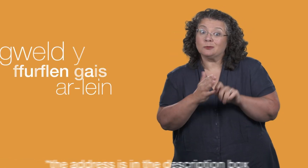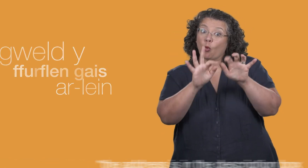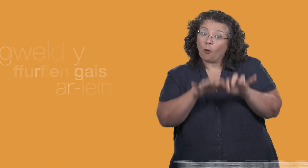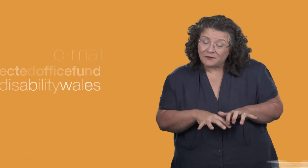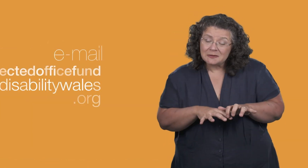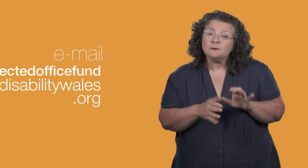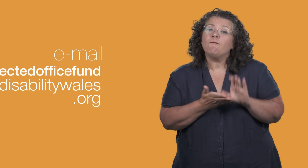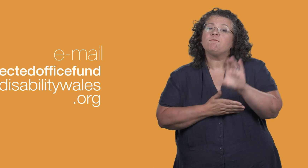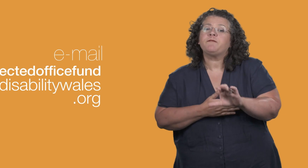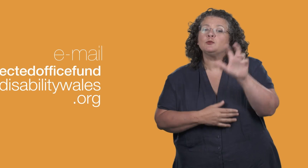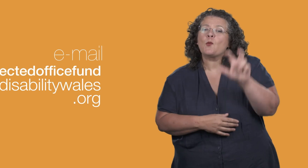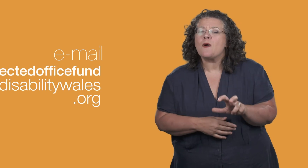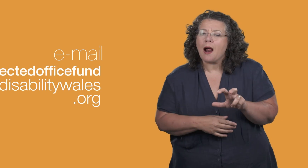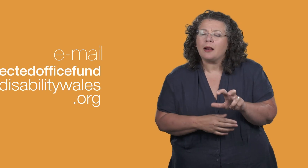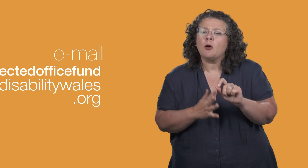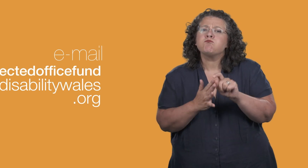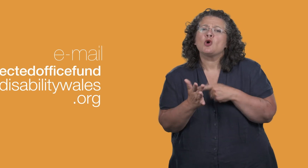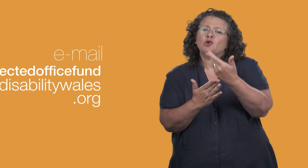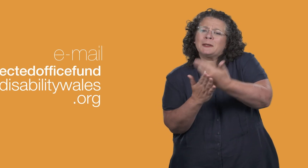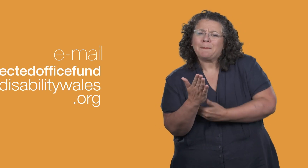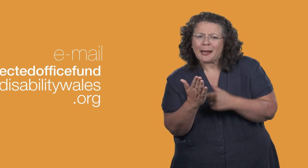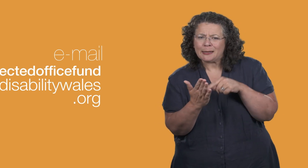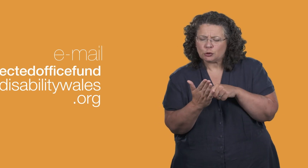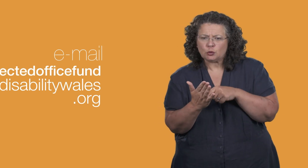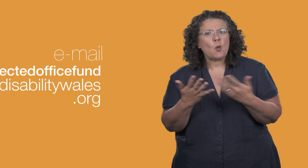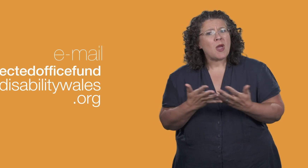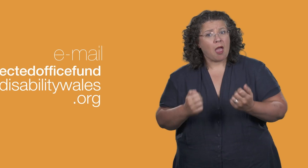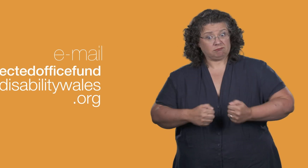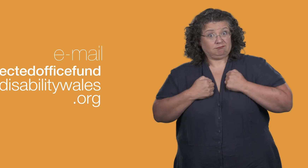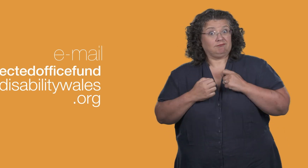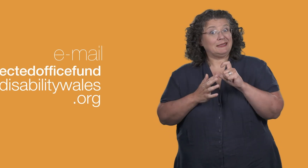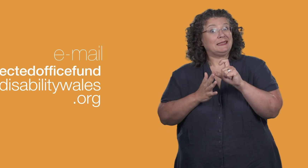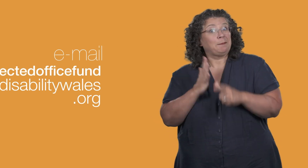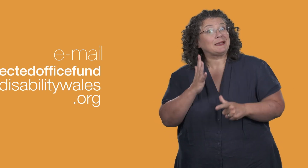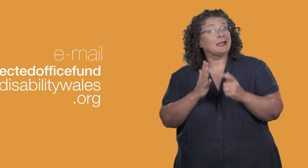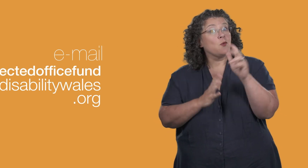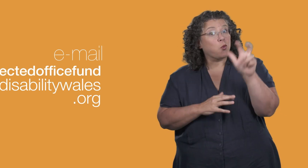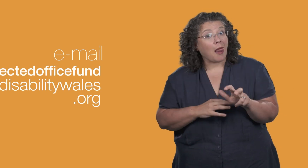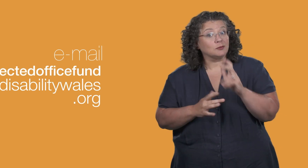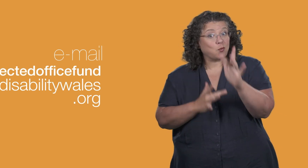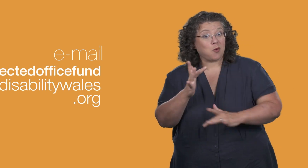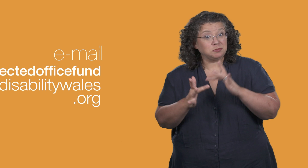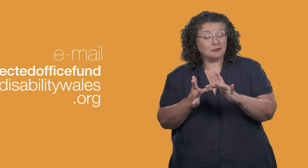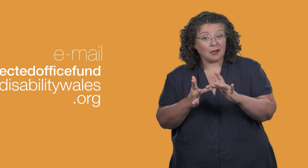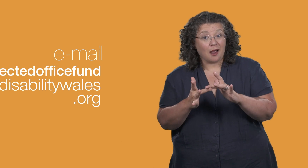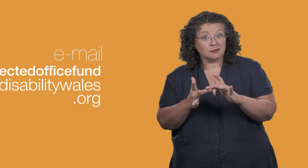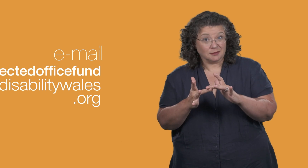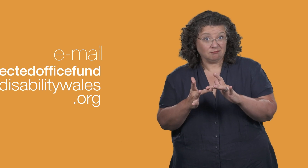a gwneud cais ar dudalen prosiect y Cronfa Mynediad i Swyddi Etholedig Cymru ar